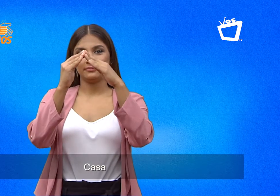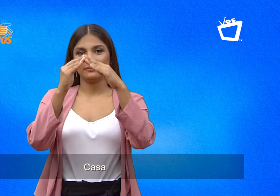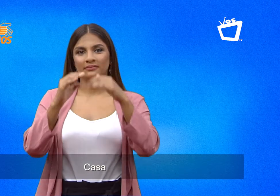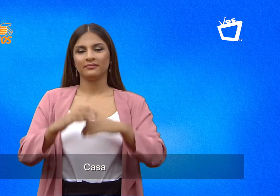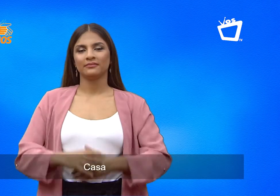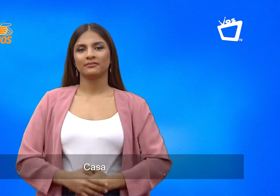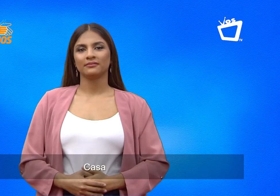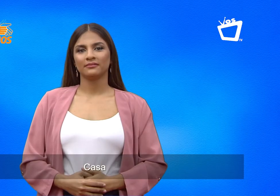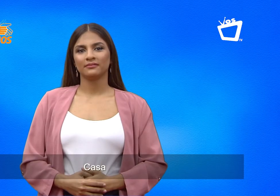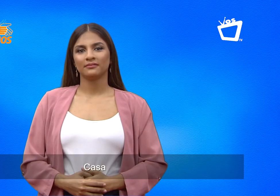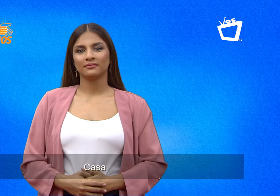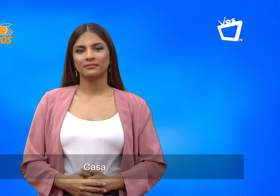Casa.